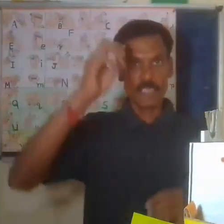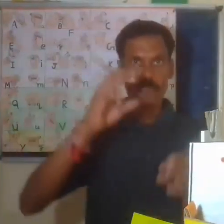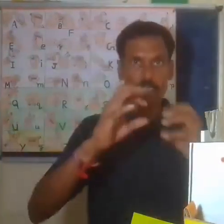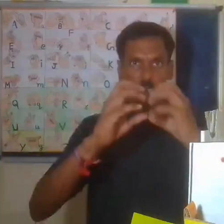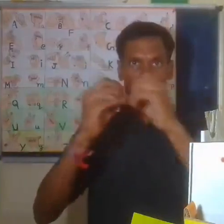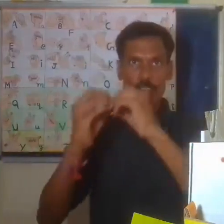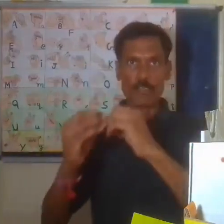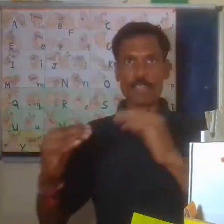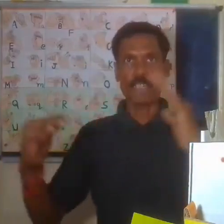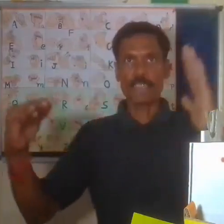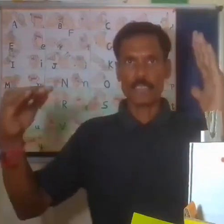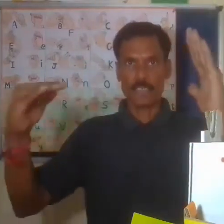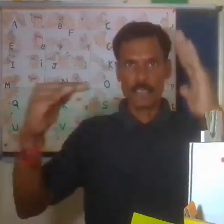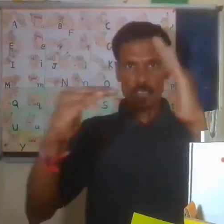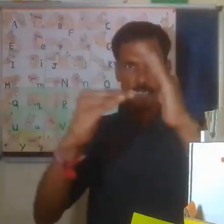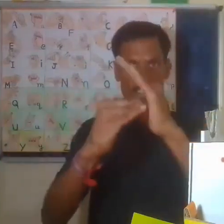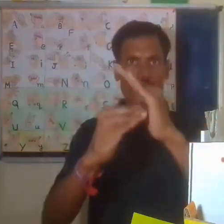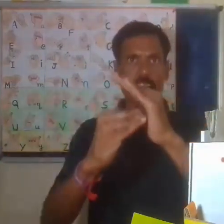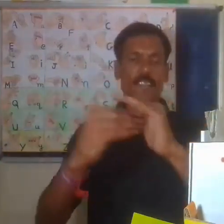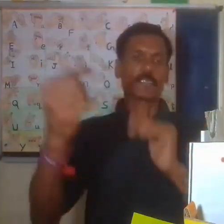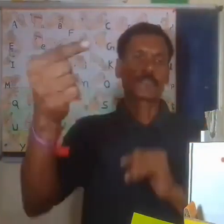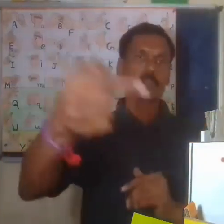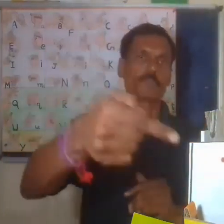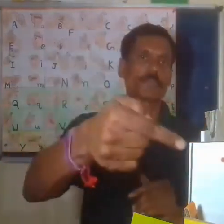इंग्लिश अल्फाबेट सेट